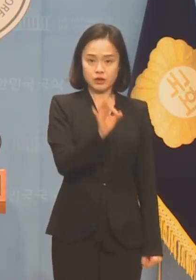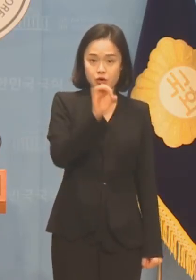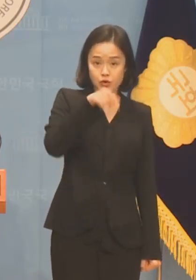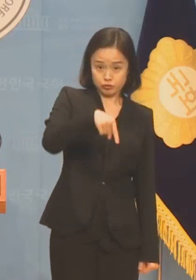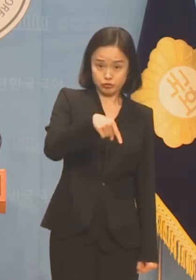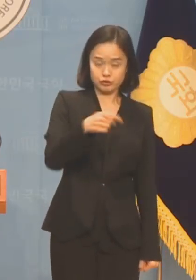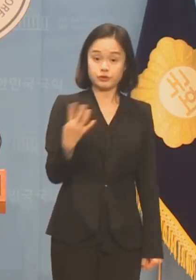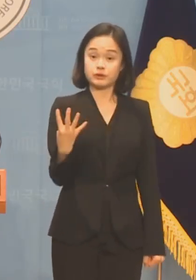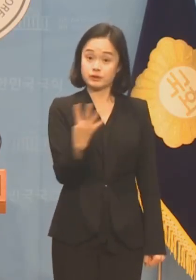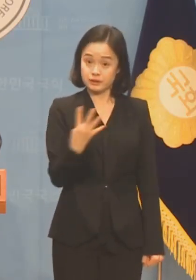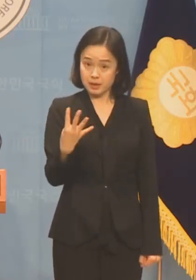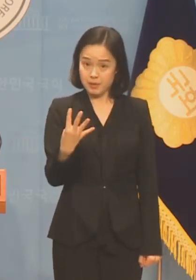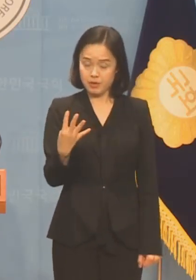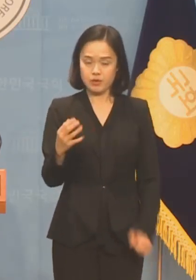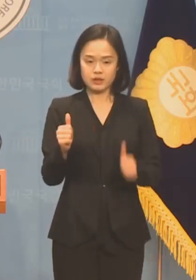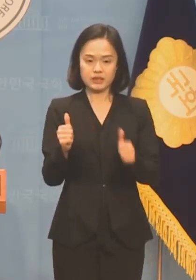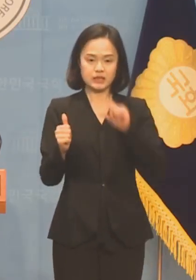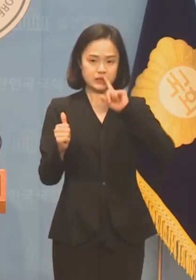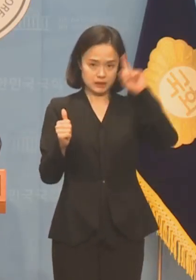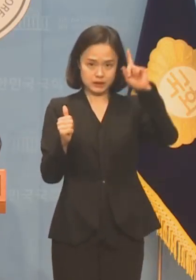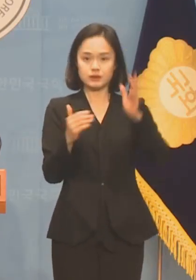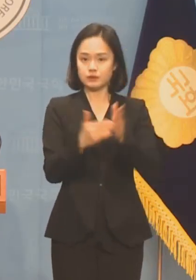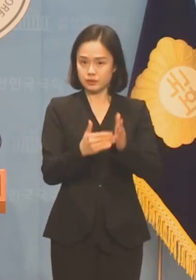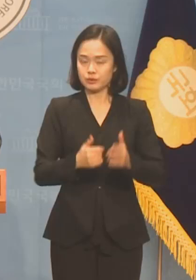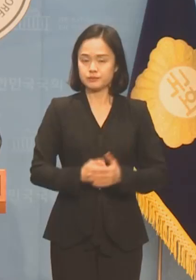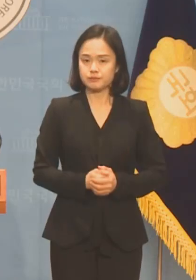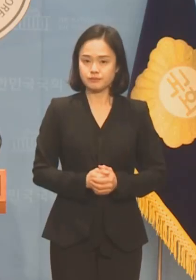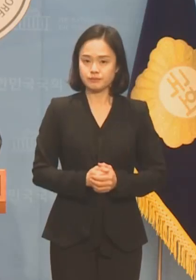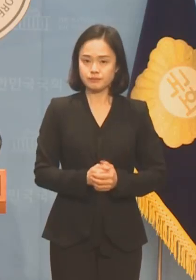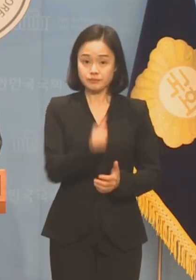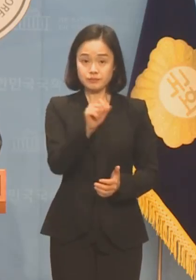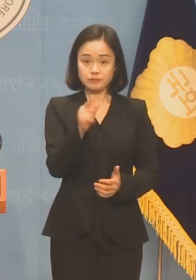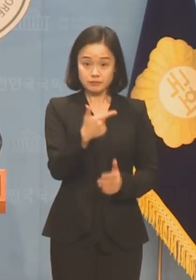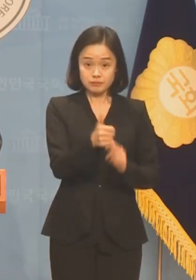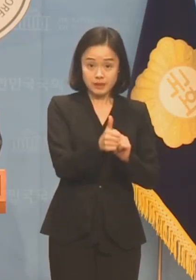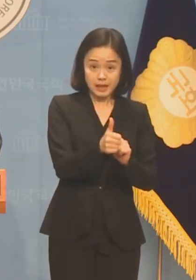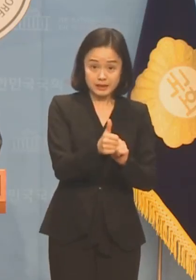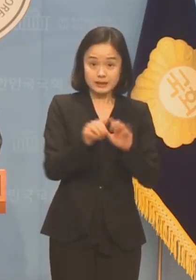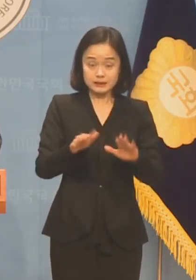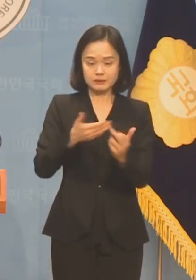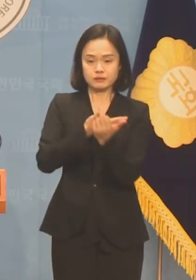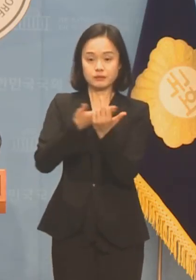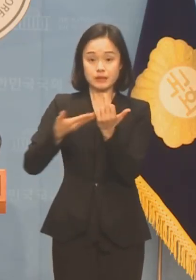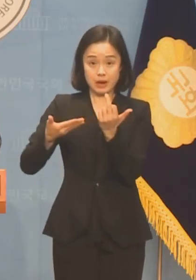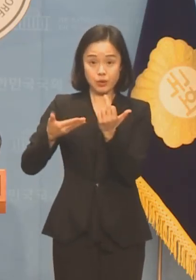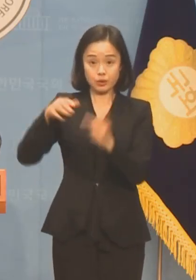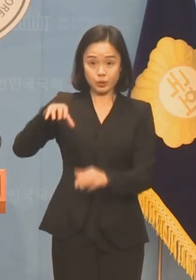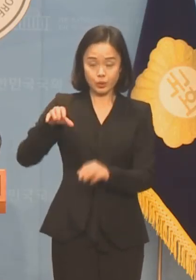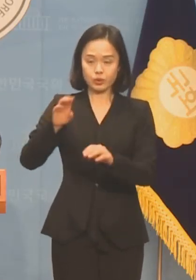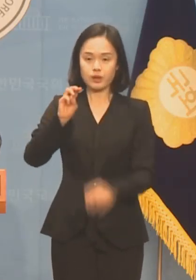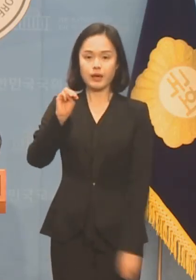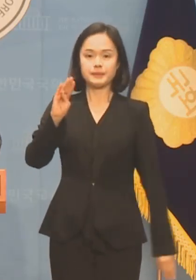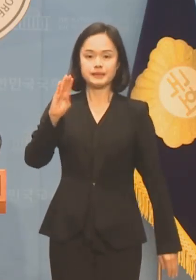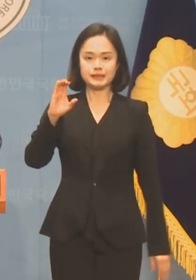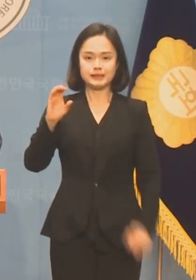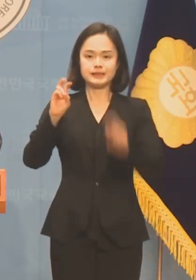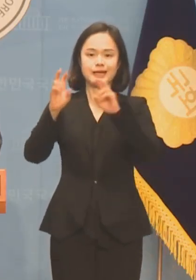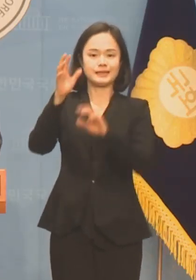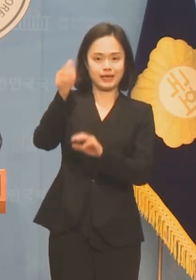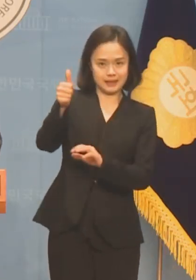기소했습니다. 한정우는 현재 MBC 강원영동 사장입니다. 기소 1년 9개월 만인